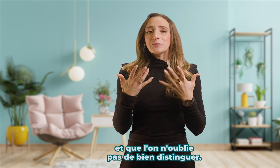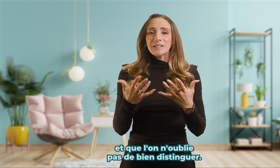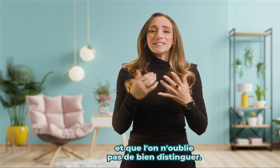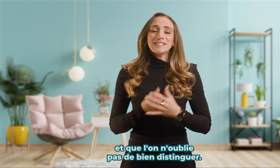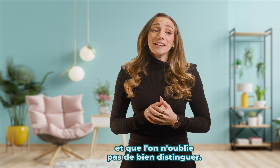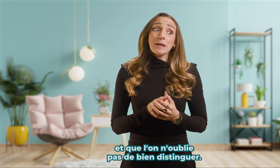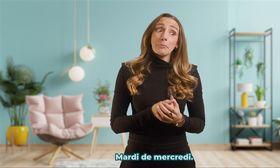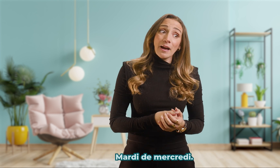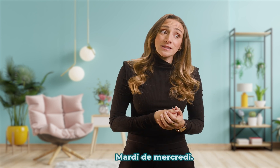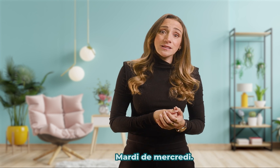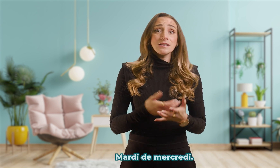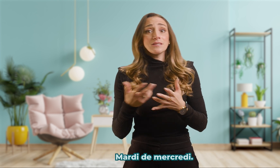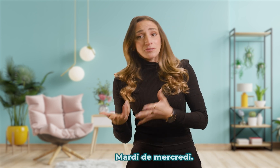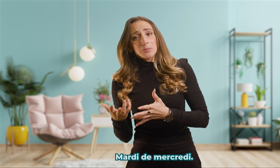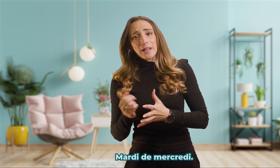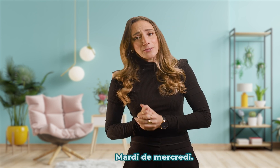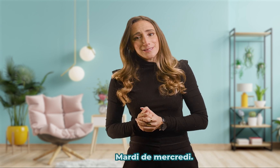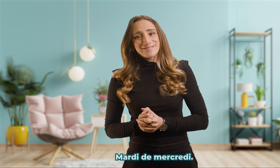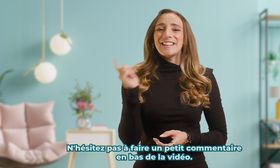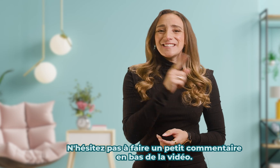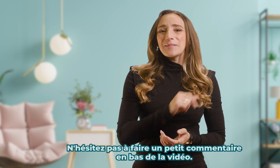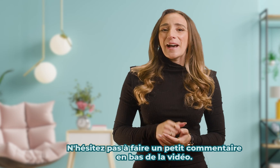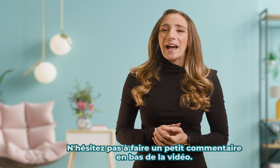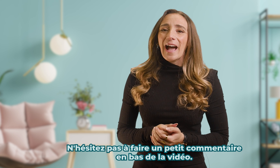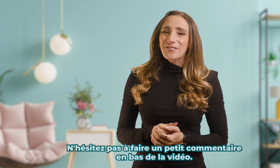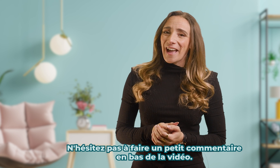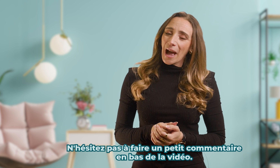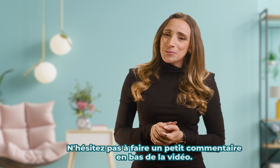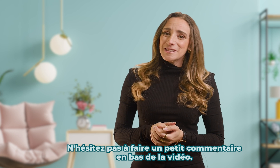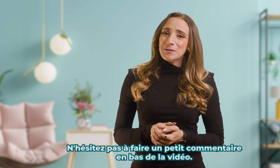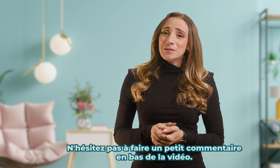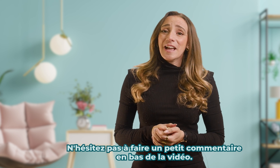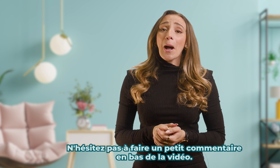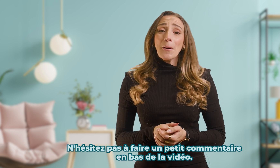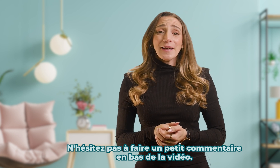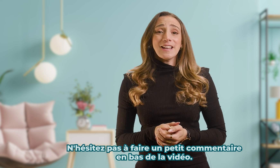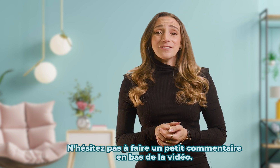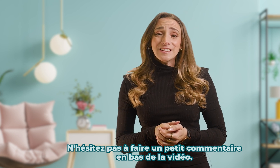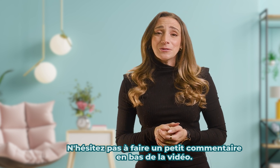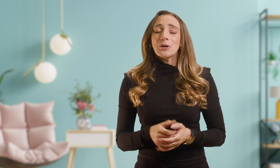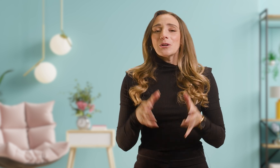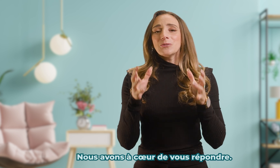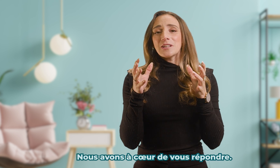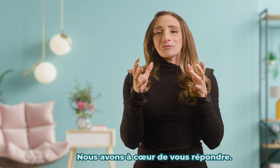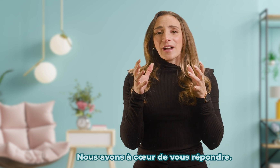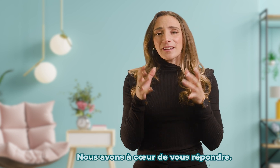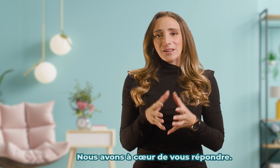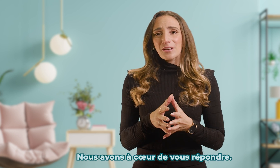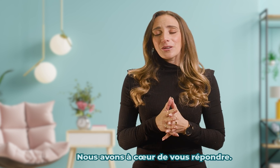bien distinguer mardi de mercredi. N'hésitez pas à faire un petit commentaire en bas de la vidéo. Nous avons à cœur de